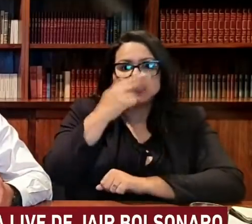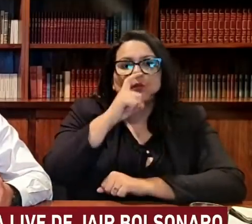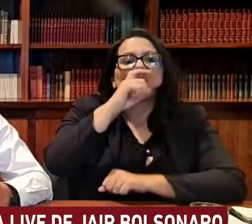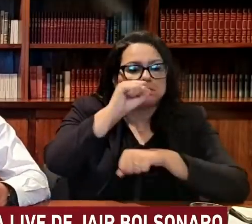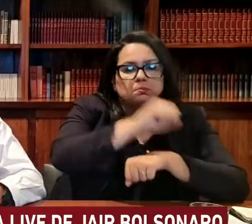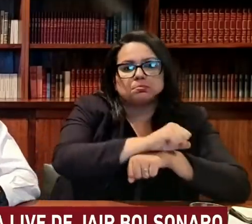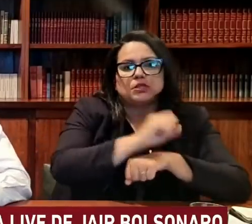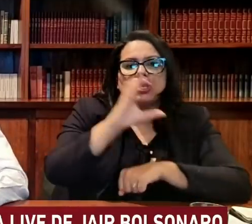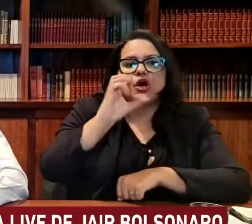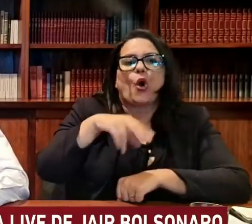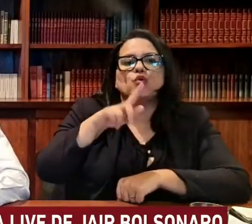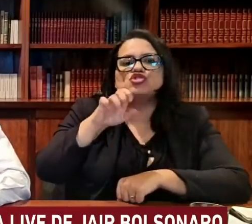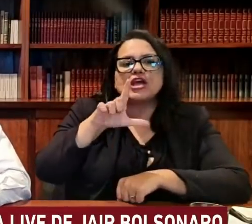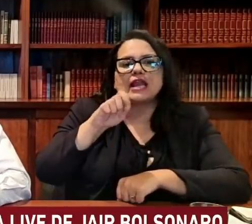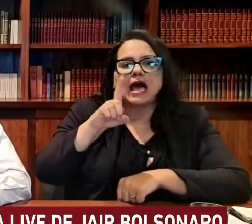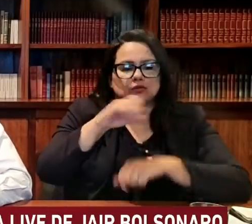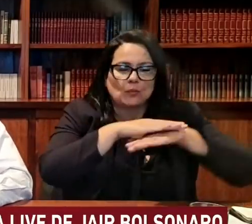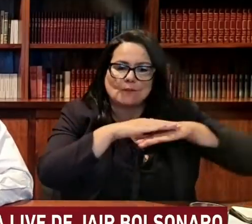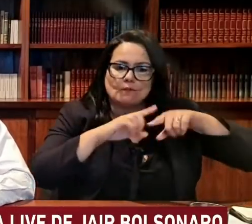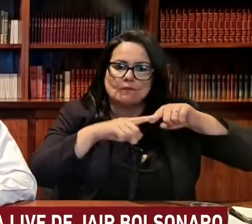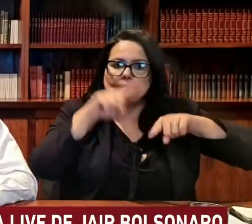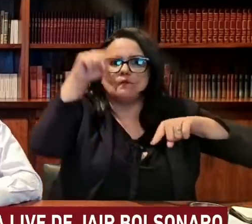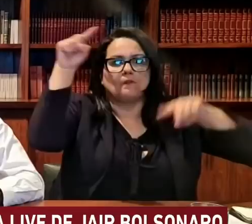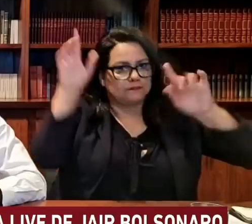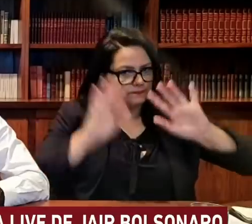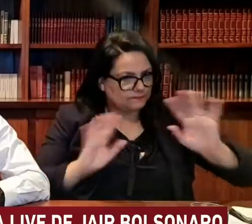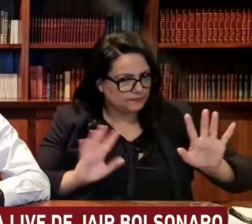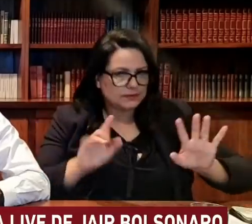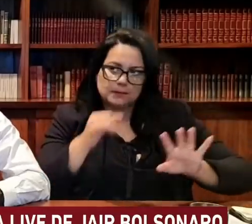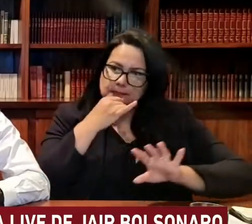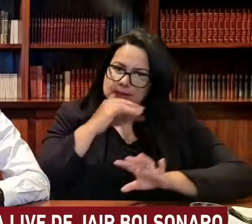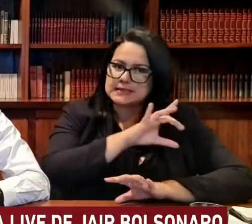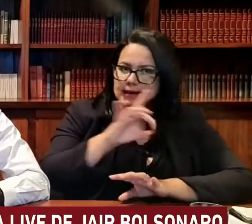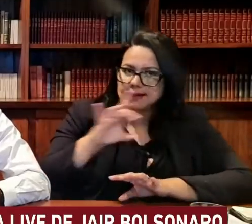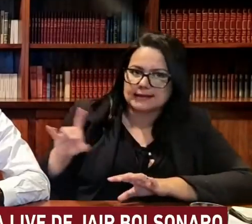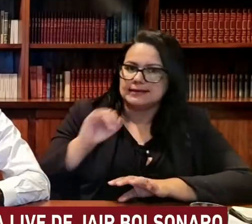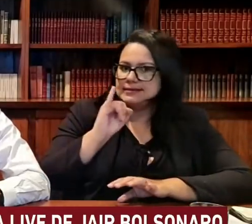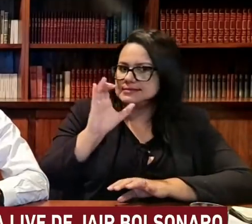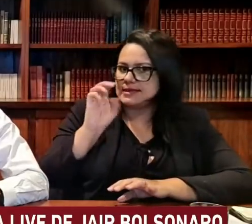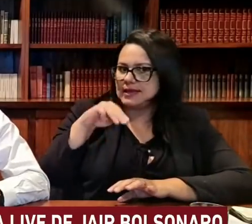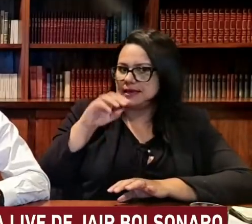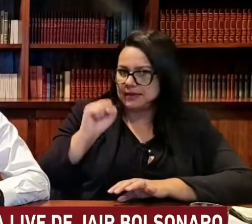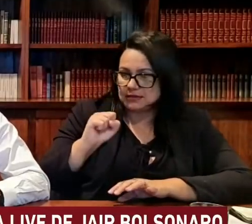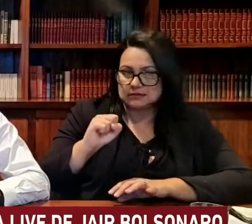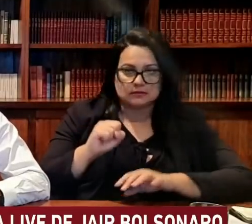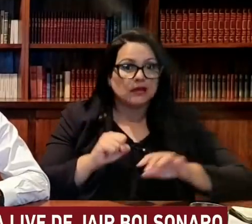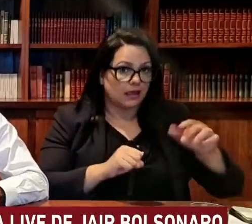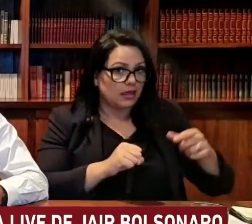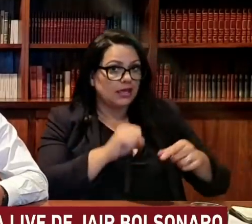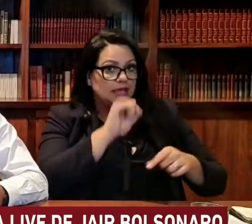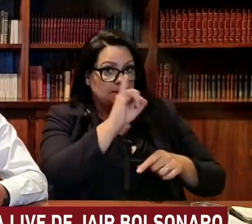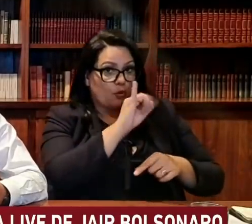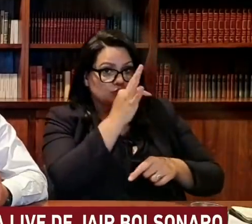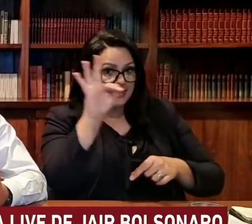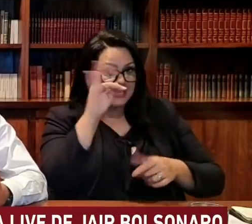combustível que paga de ICMS, né? Ou seja, o que é tributado em ICMS, praticamente dobrou, dado